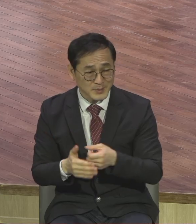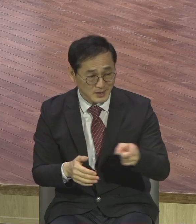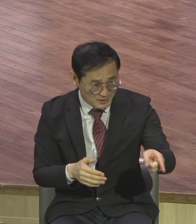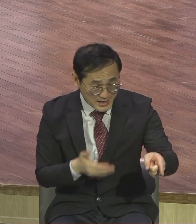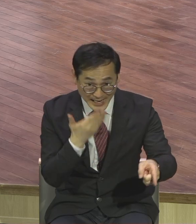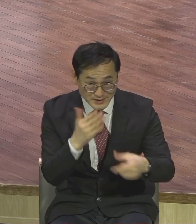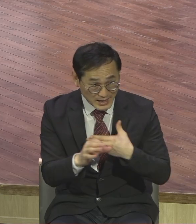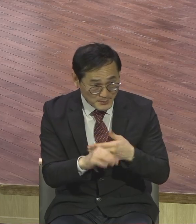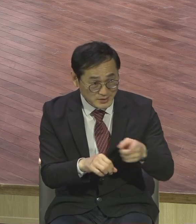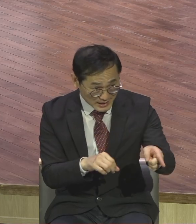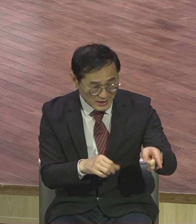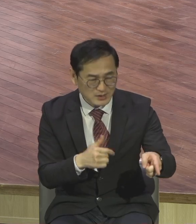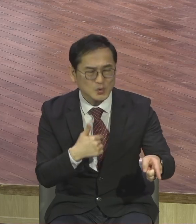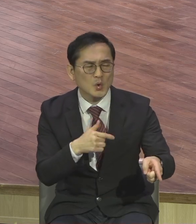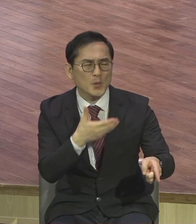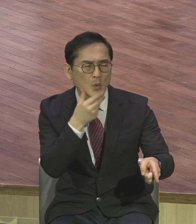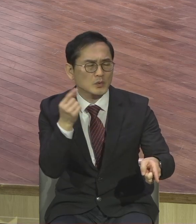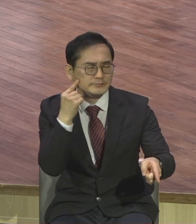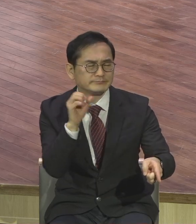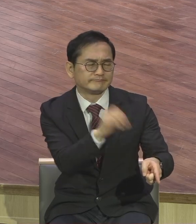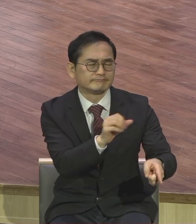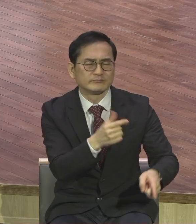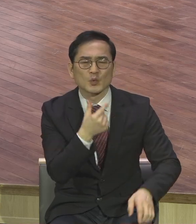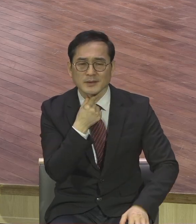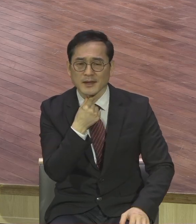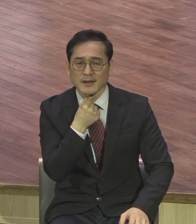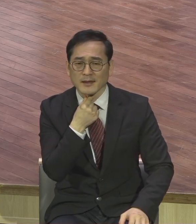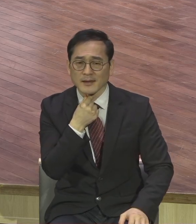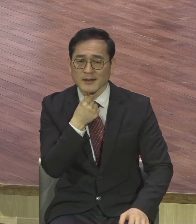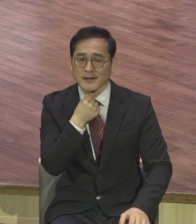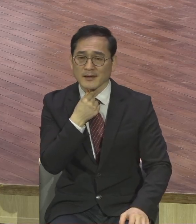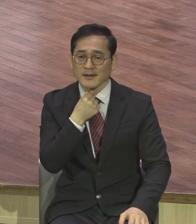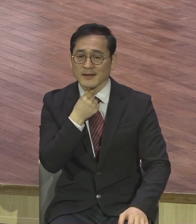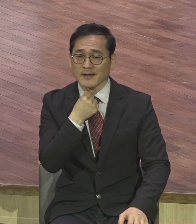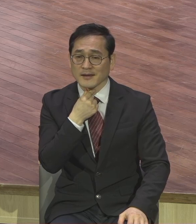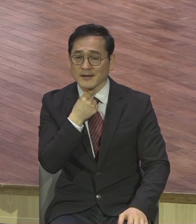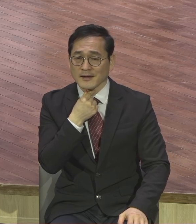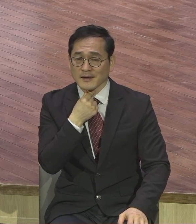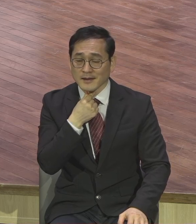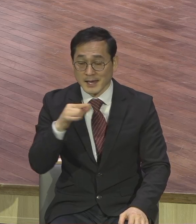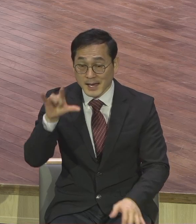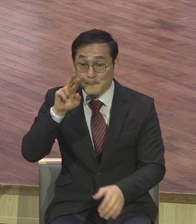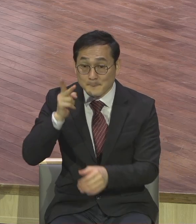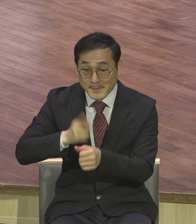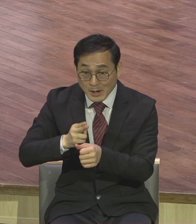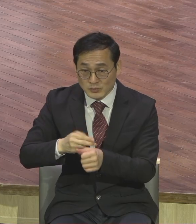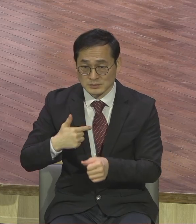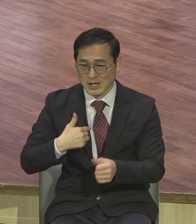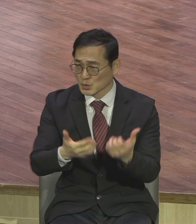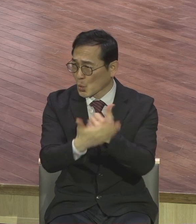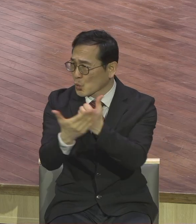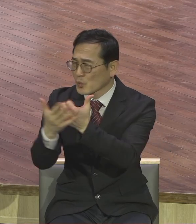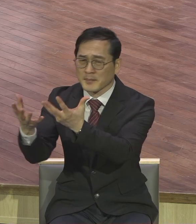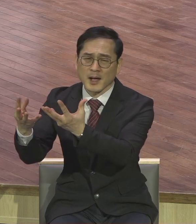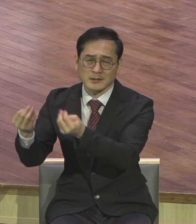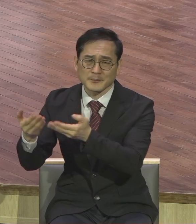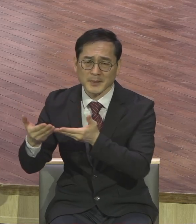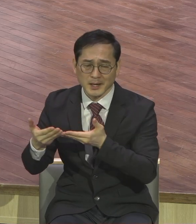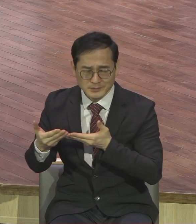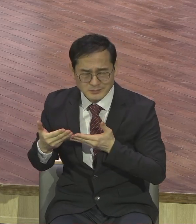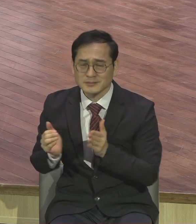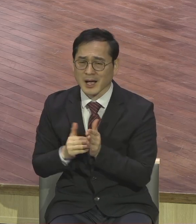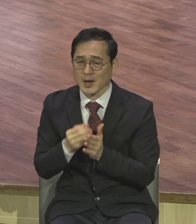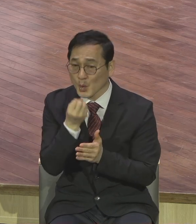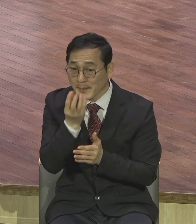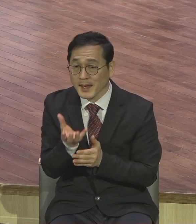원하노라. 사도 바울은 자신이 빚진 자라고 밝히고 있습니다. 지금 코로나19 팬데믹 가운데 정말 많은 분들이